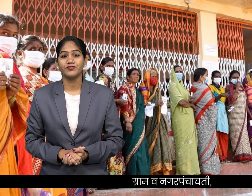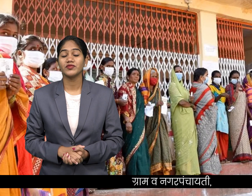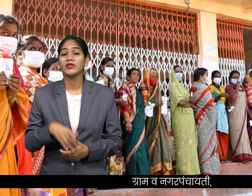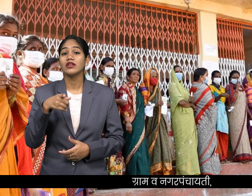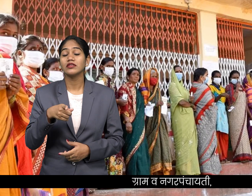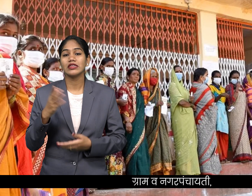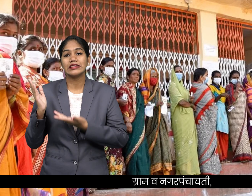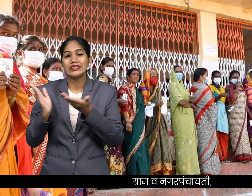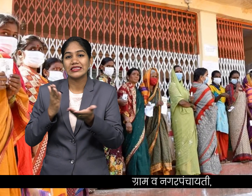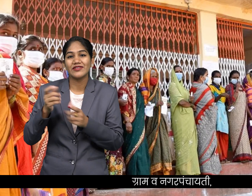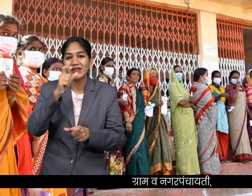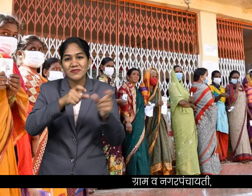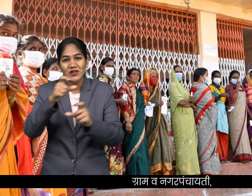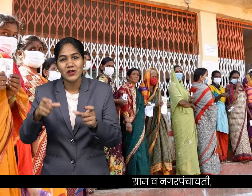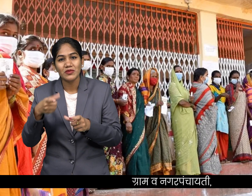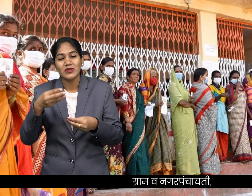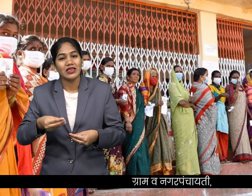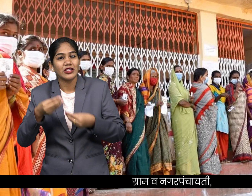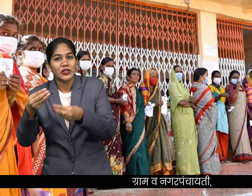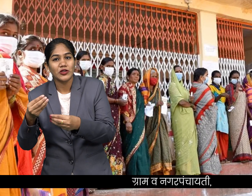ग्राम व नगरपंचायती,